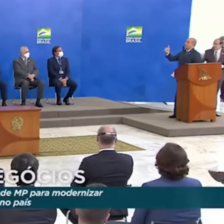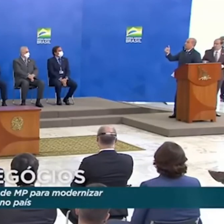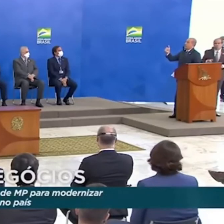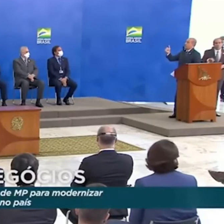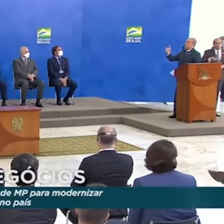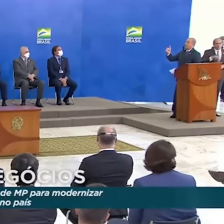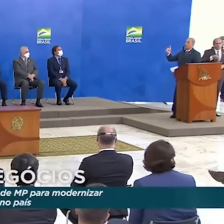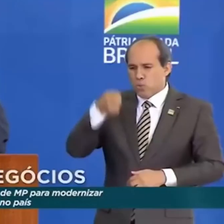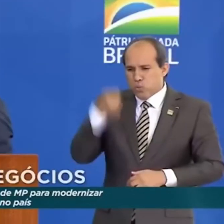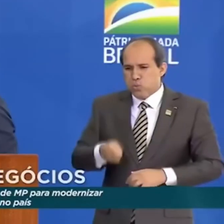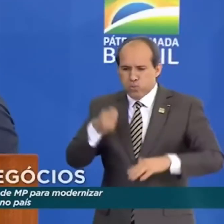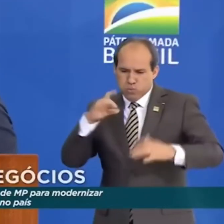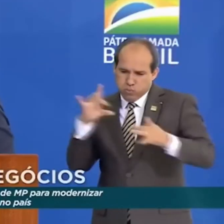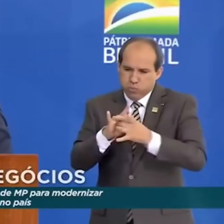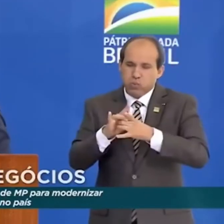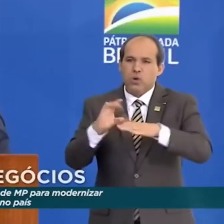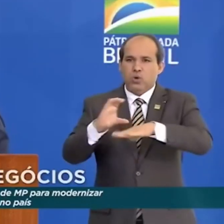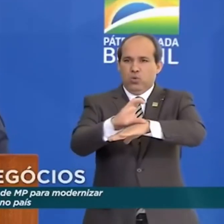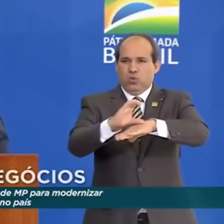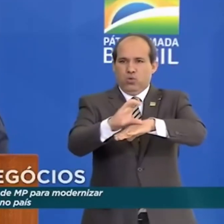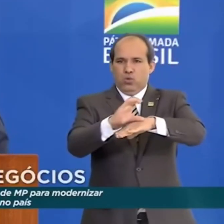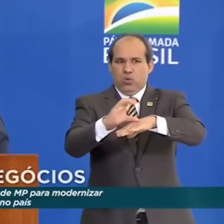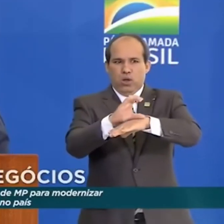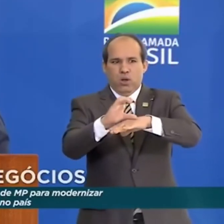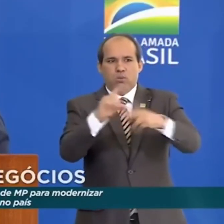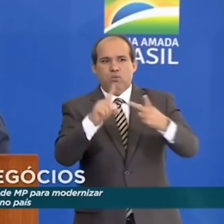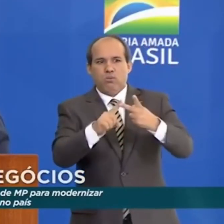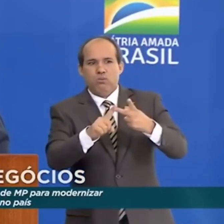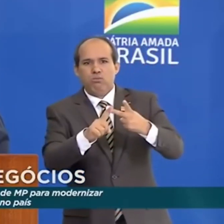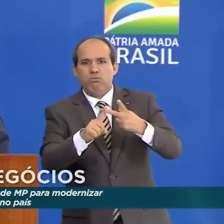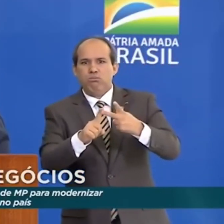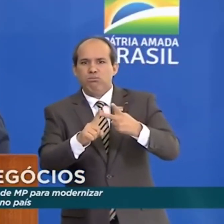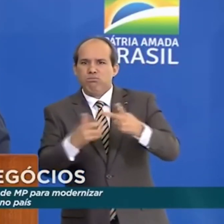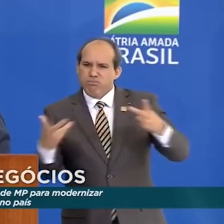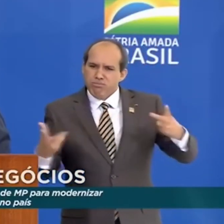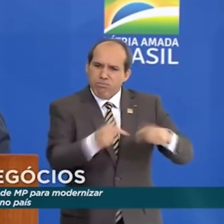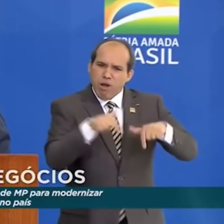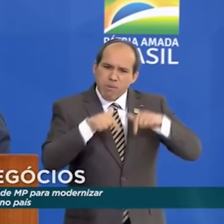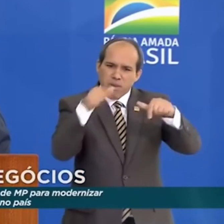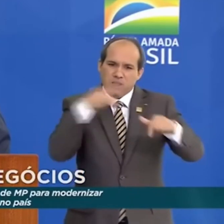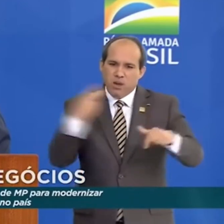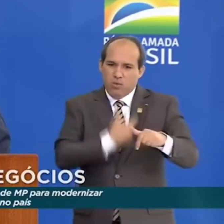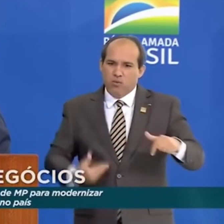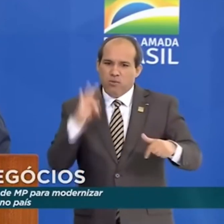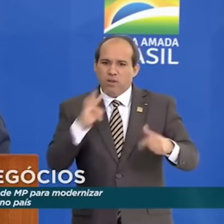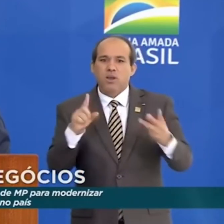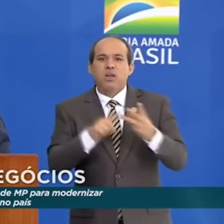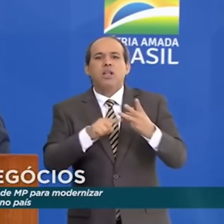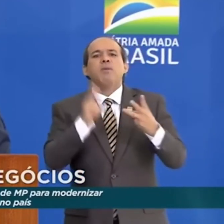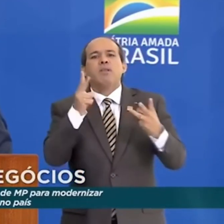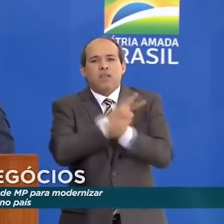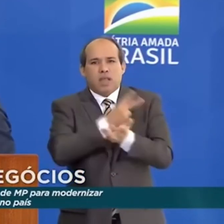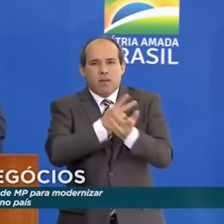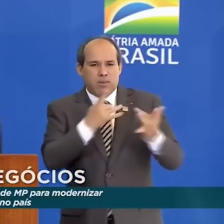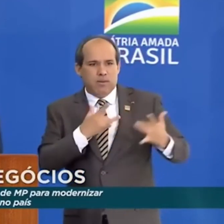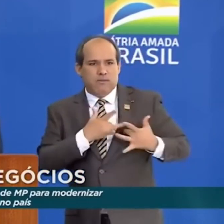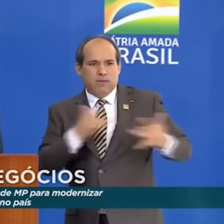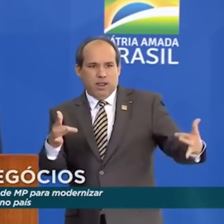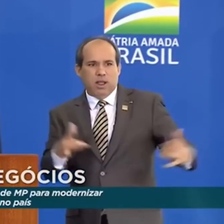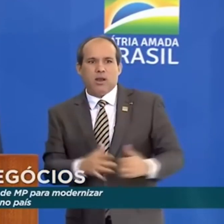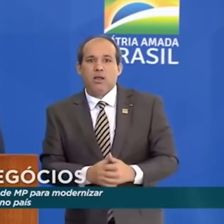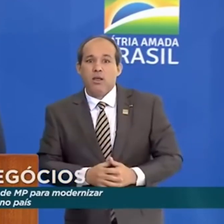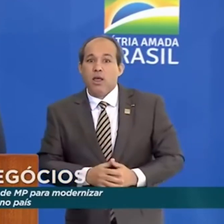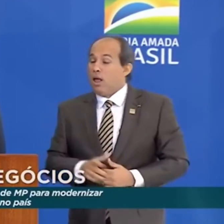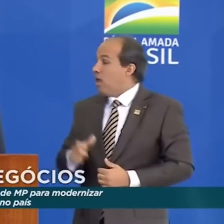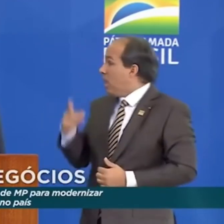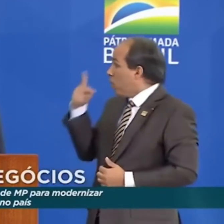rigorosamente constitucional, é rigorosamente eficiente o seu governo e é rigorosamente fraterno. E aquela